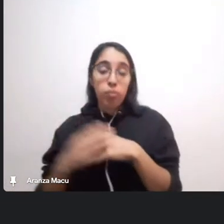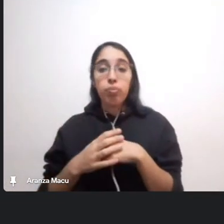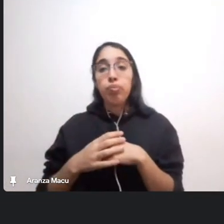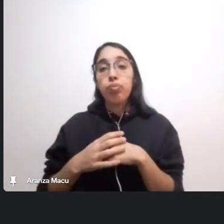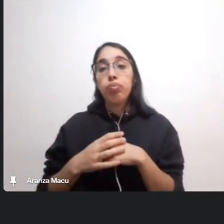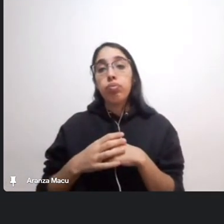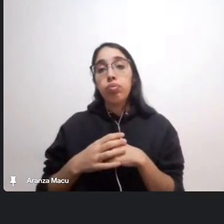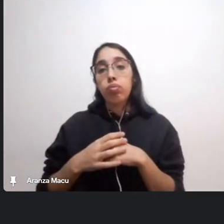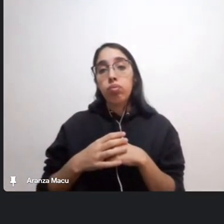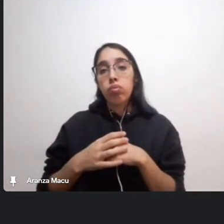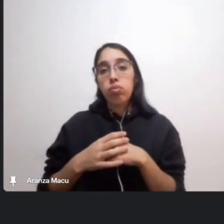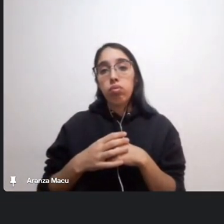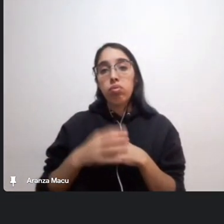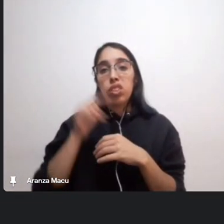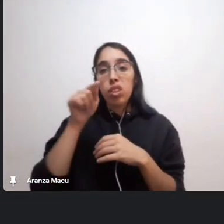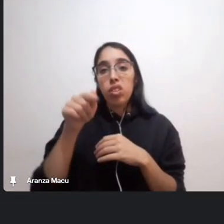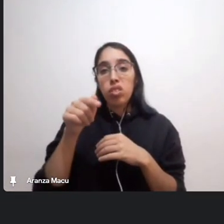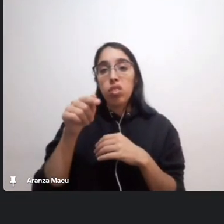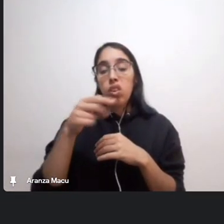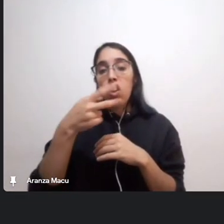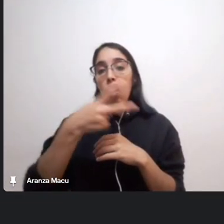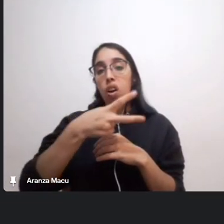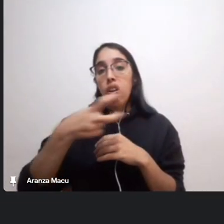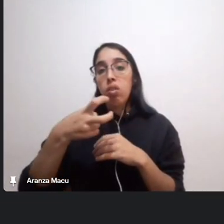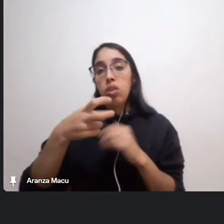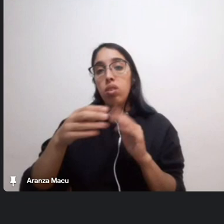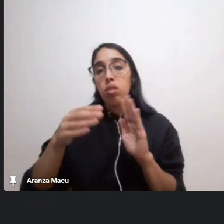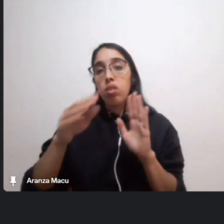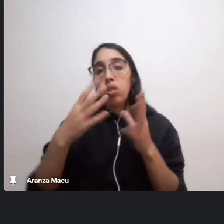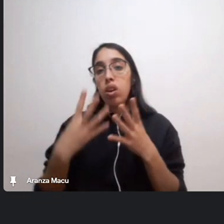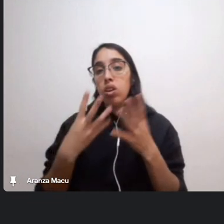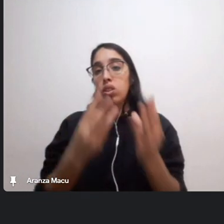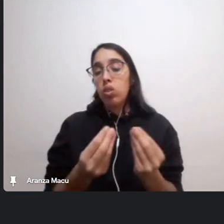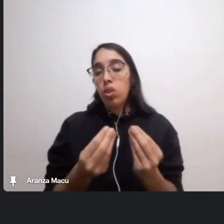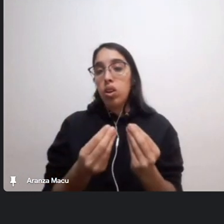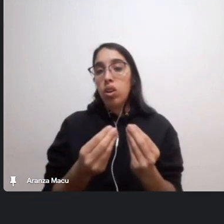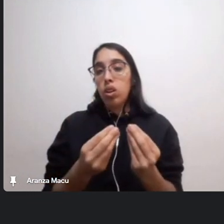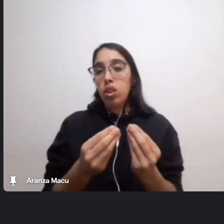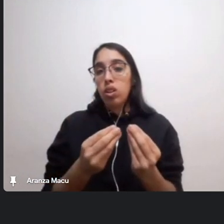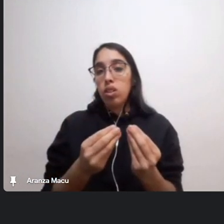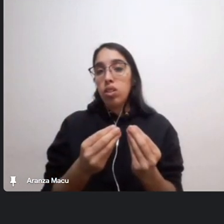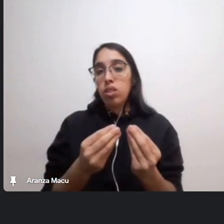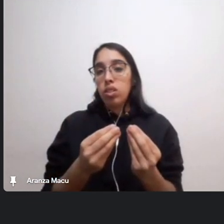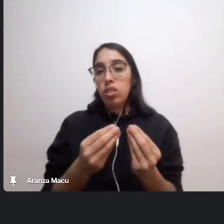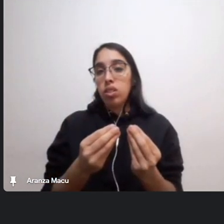verbos auxiliares sí se conjugan de acuerdo a la persona y al tiempo.